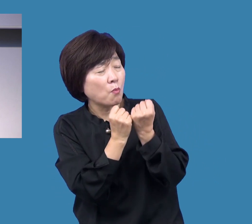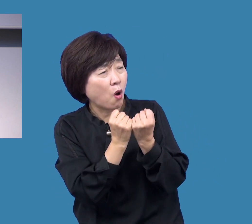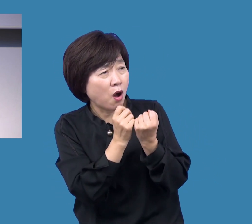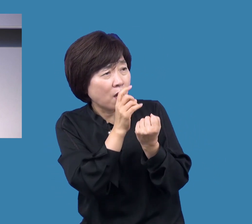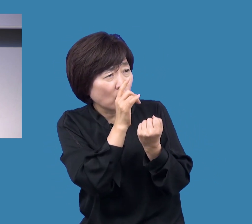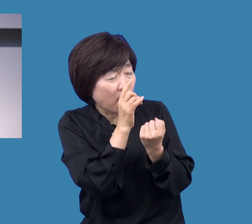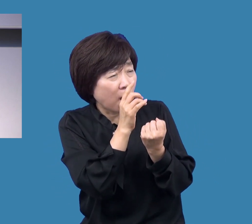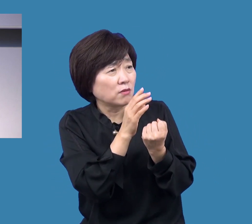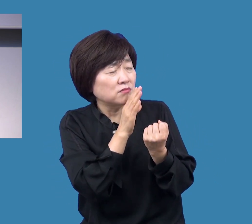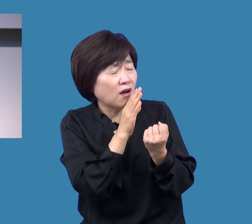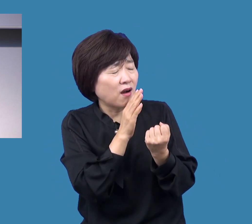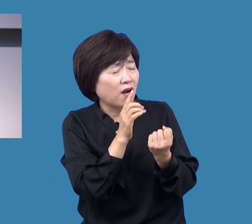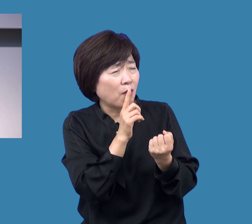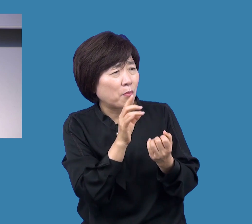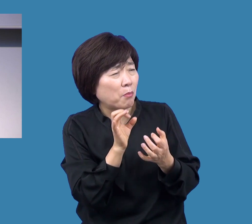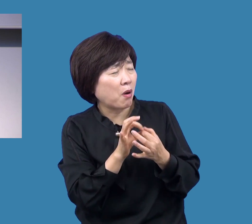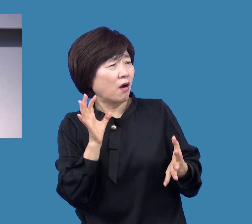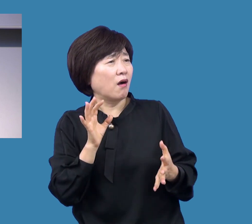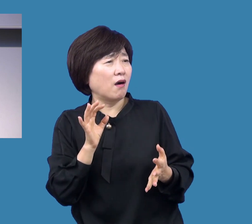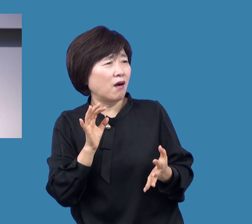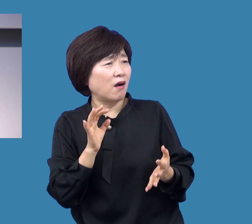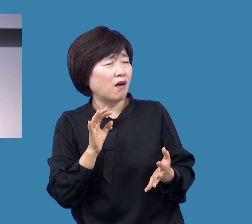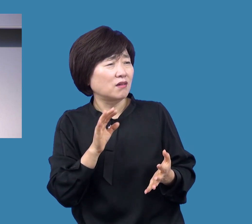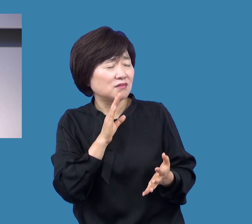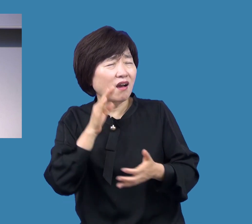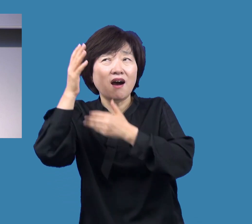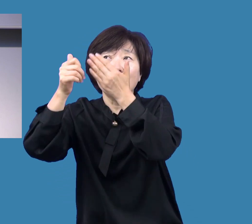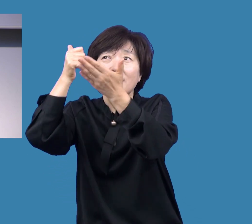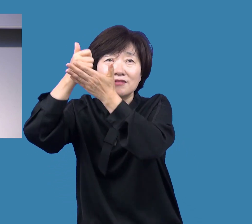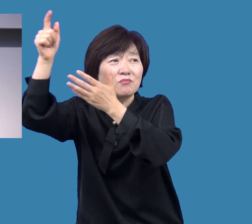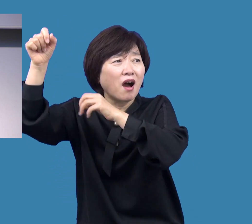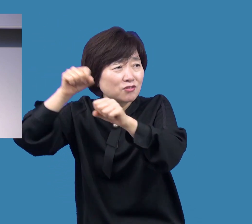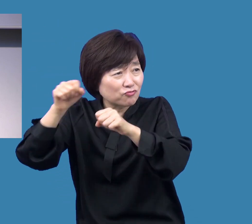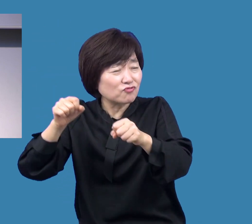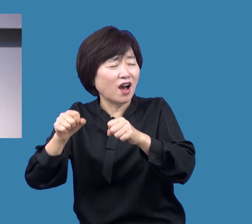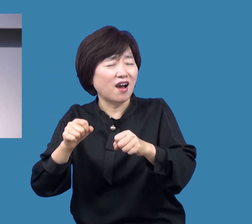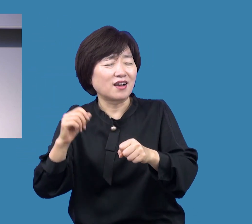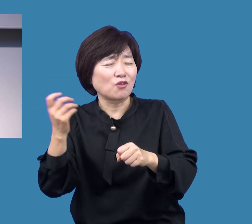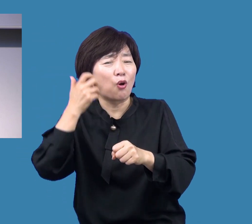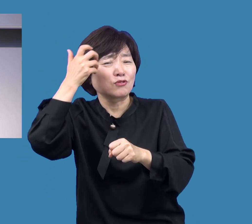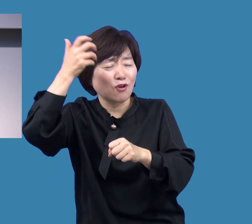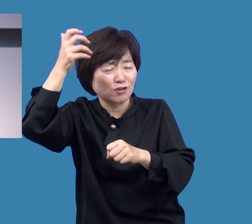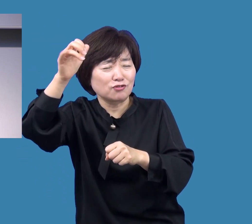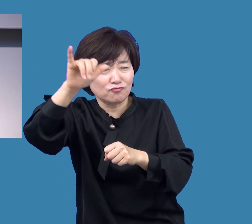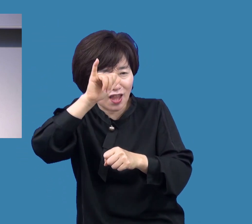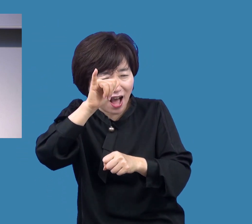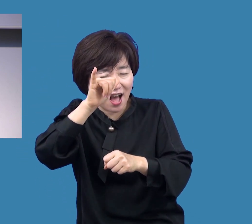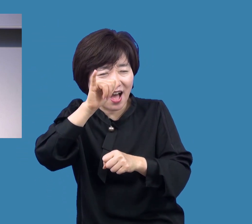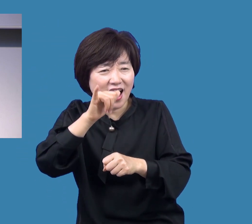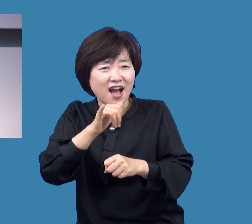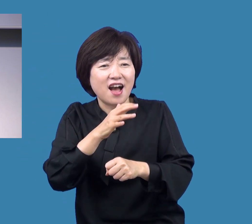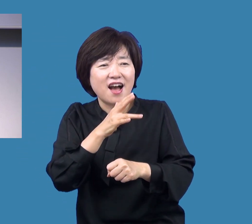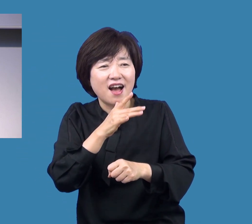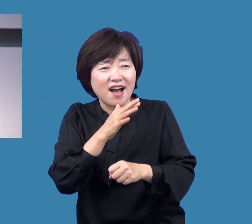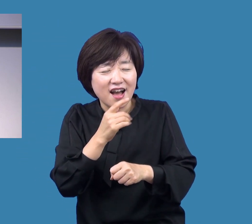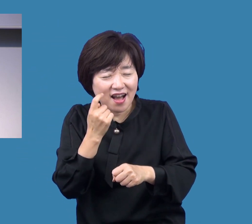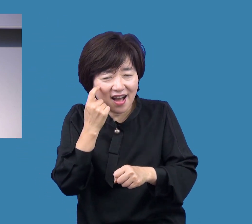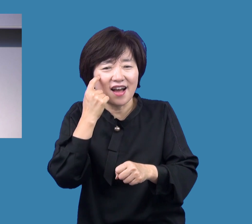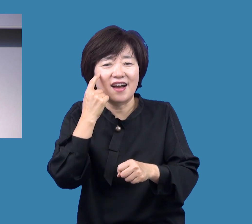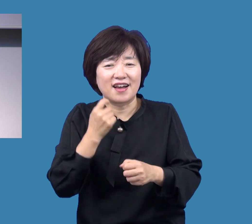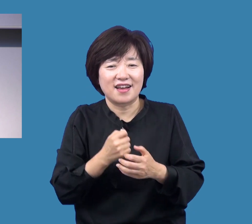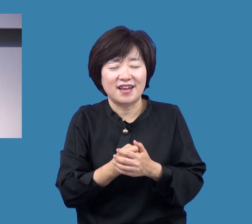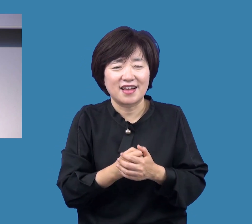없어, 그래, 이거는 정말 하나님이 하셨다고밖에 얘기할 수 없어 하는 파트가 있다는 거예요. 그래서 그 파트를 뭐라고